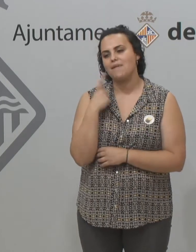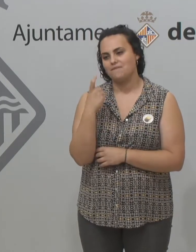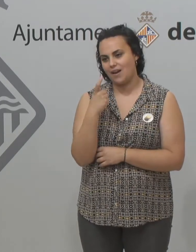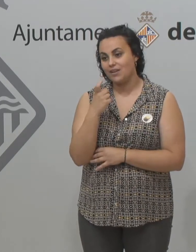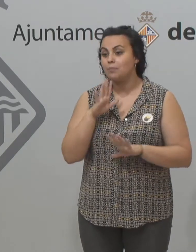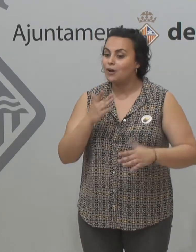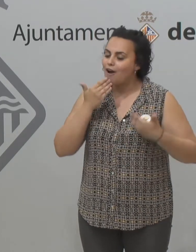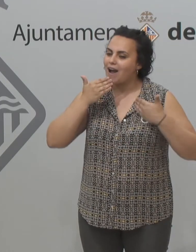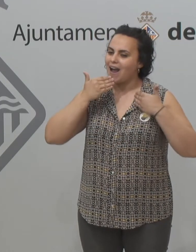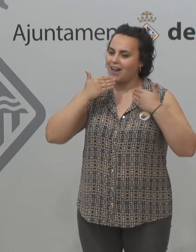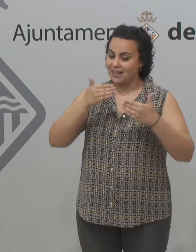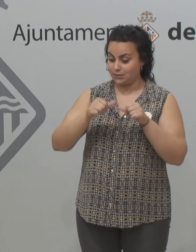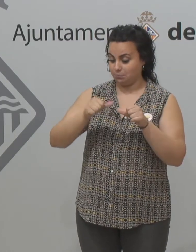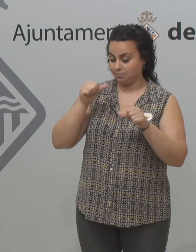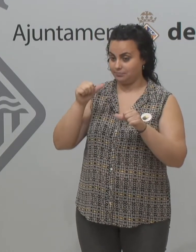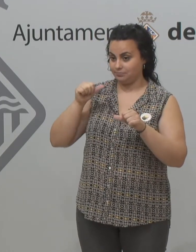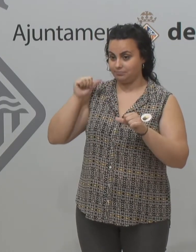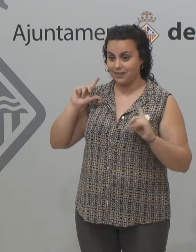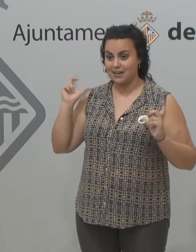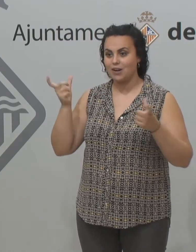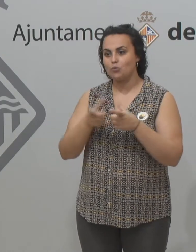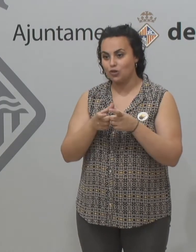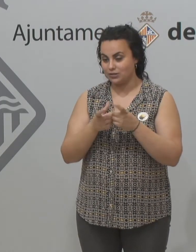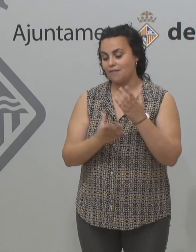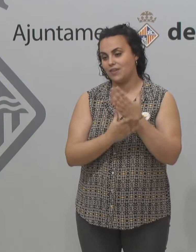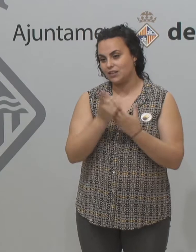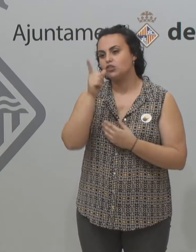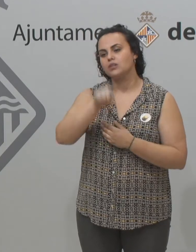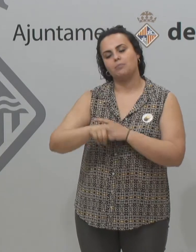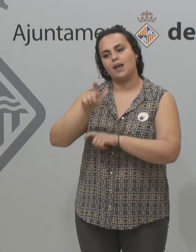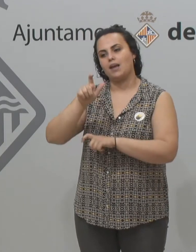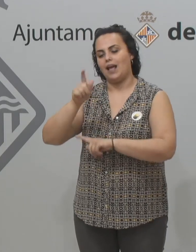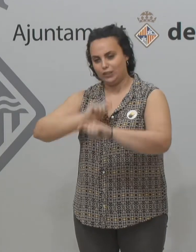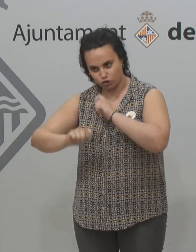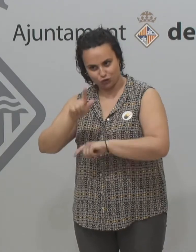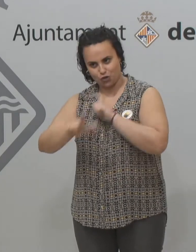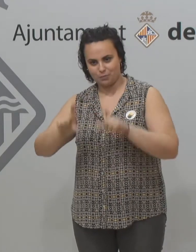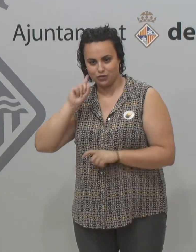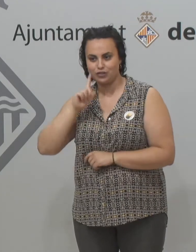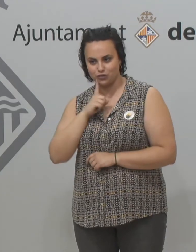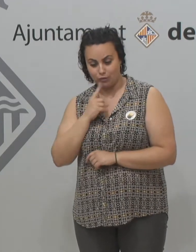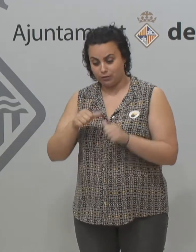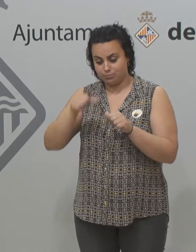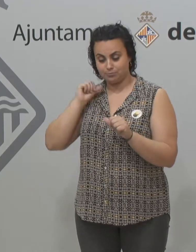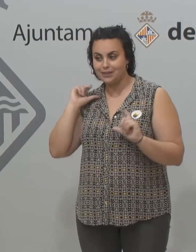gràcies a les darreres reunions que han tingut amb la pròpia federació i amb persones, associacions de persones sordes,